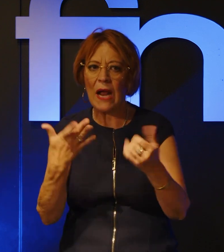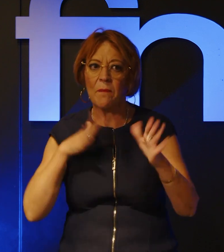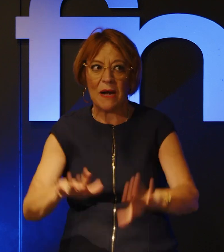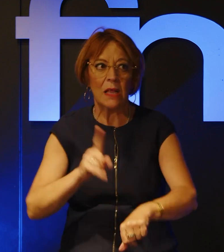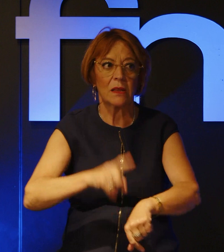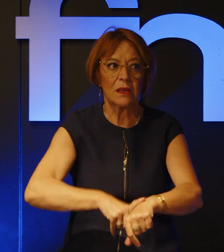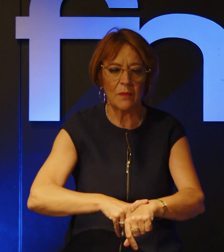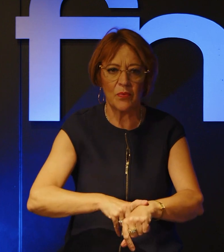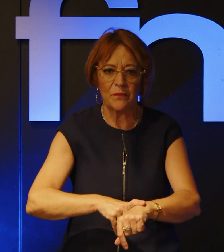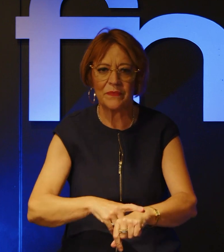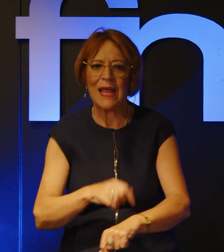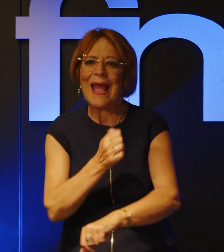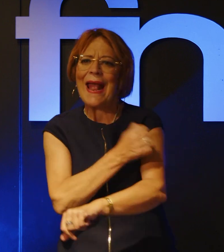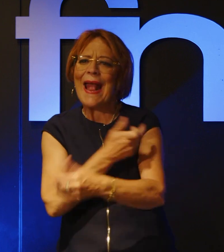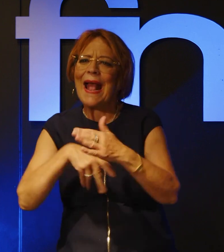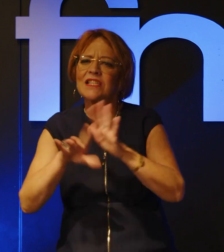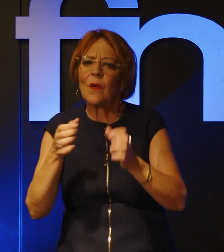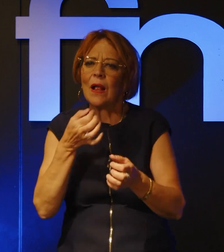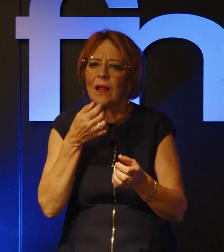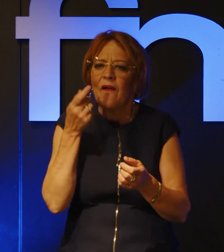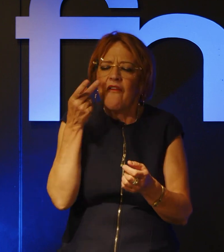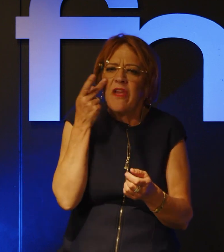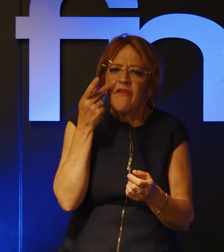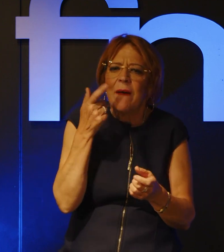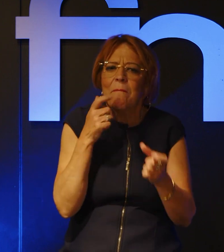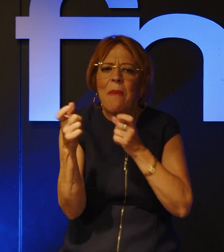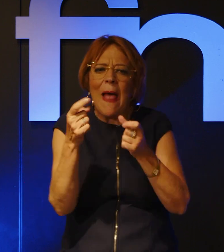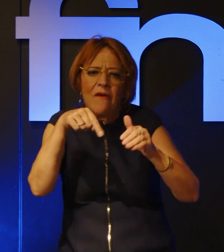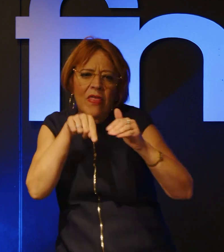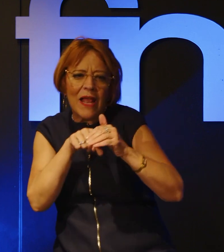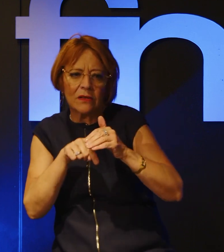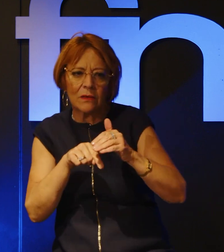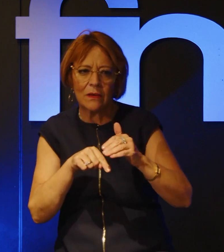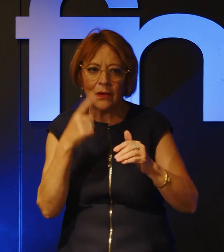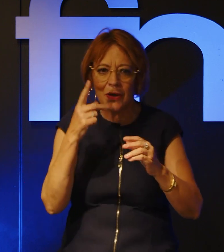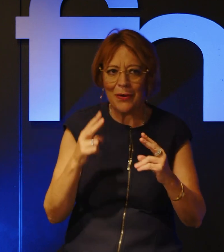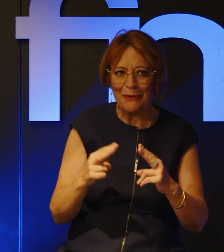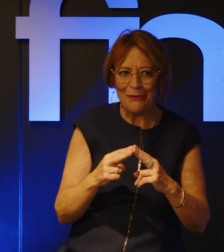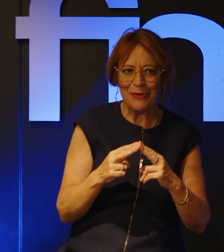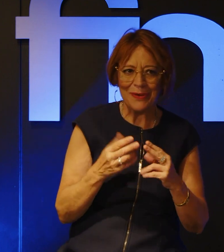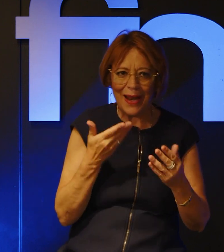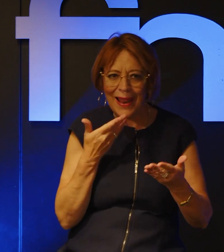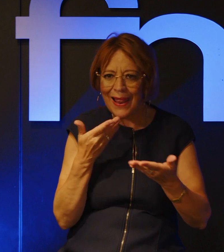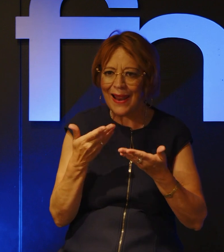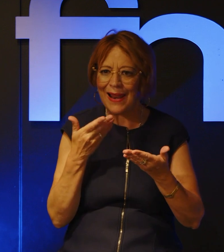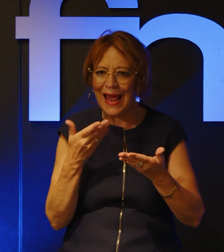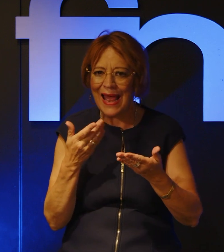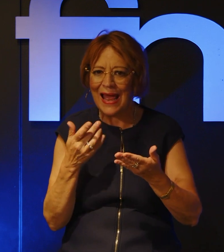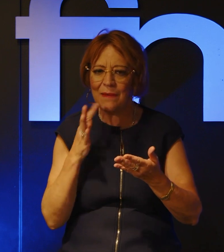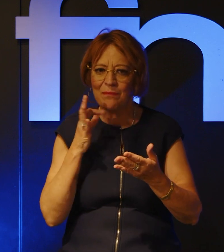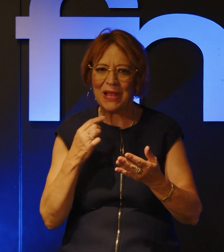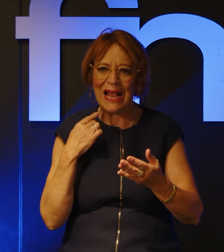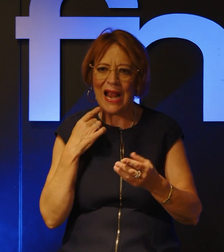tempo itar as palavras que vão ser ditas alcançar profundidade através do encontro da conversa de carne e